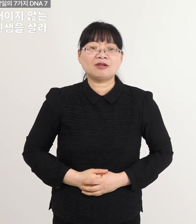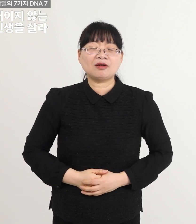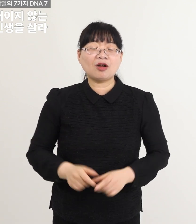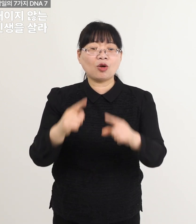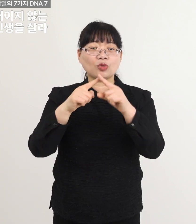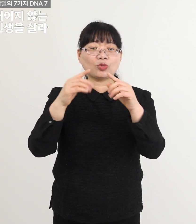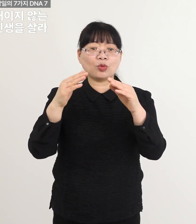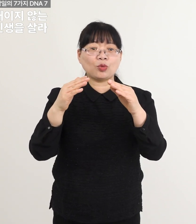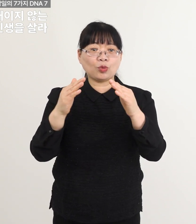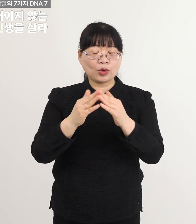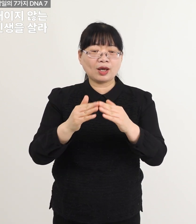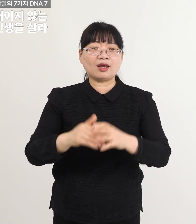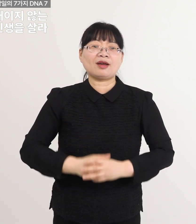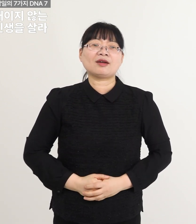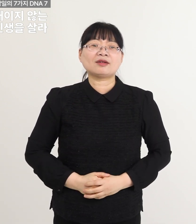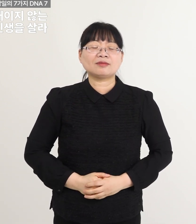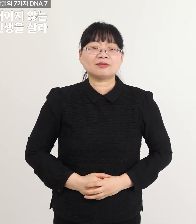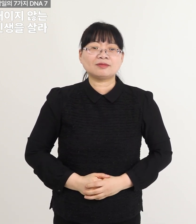교회 이름을